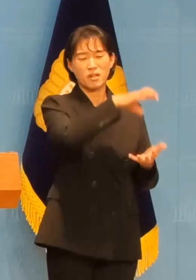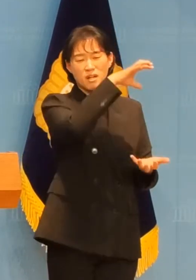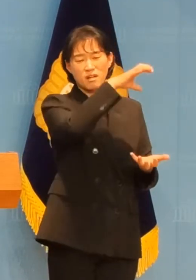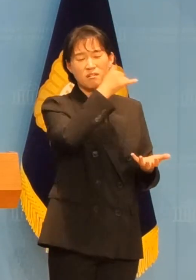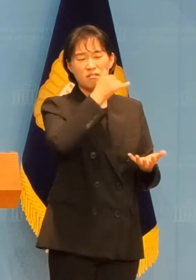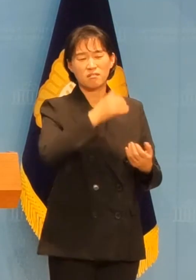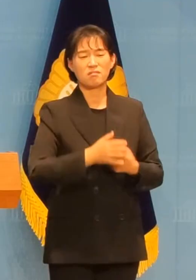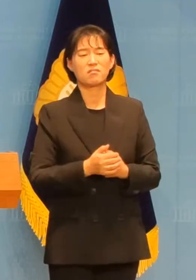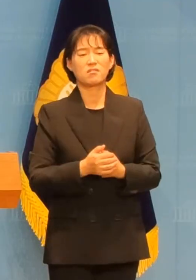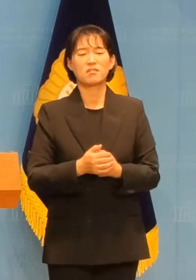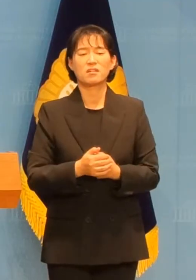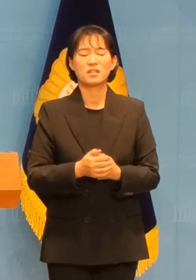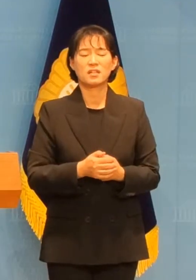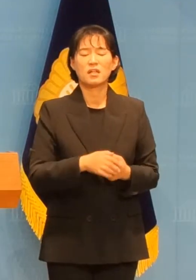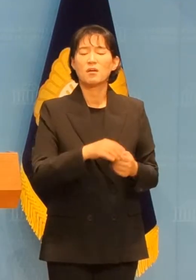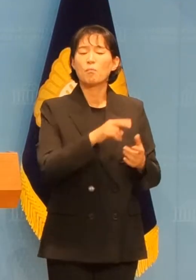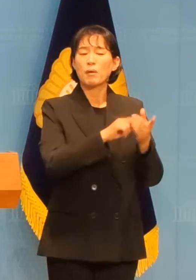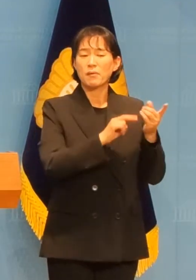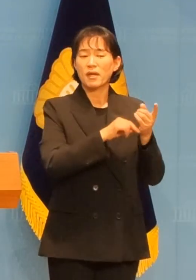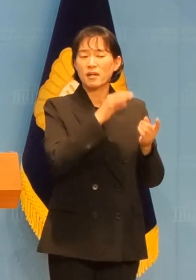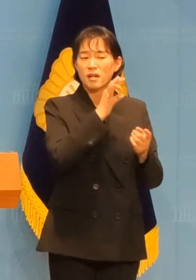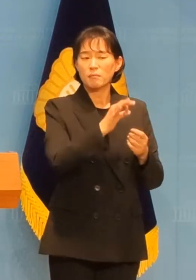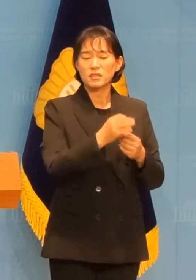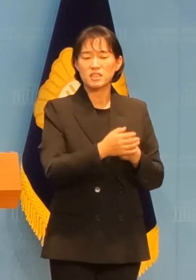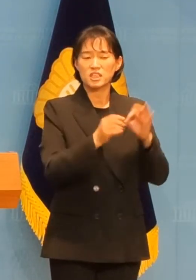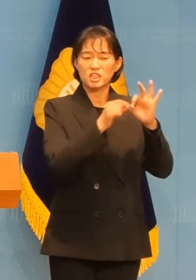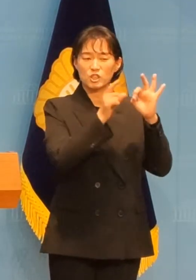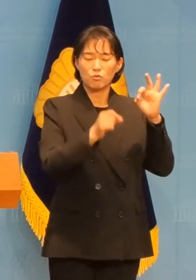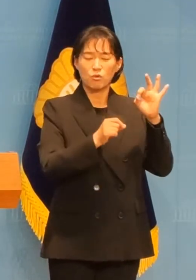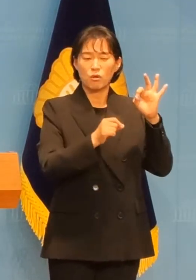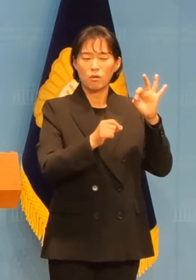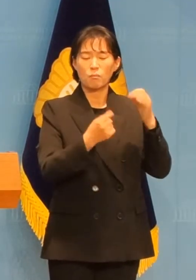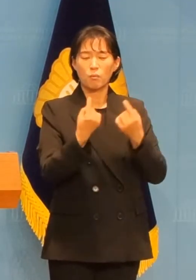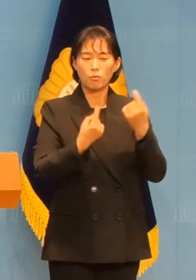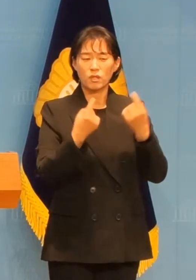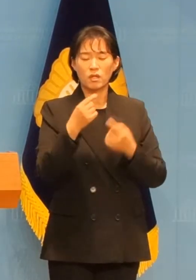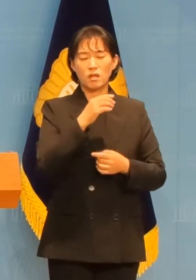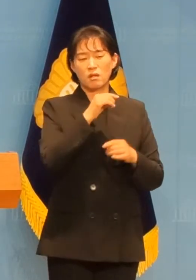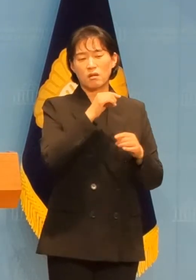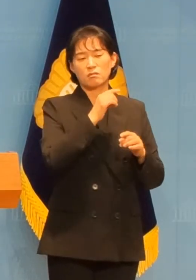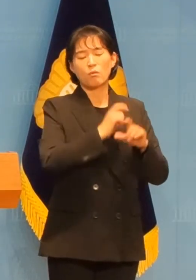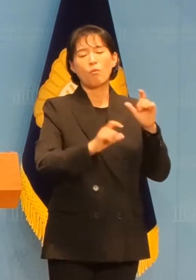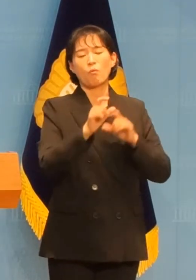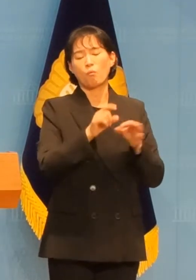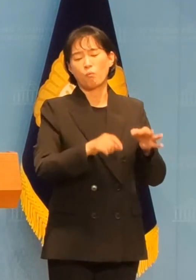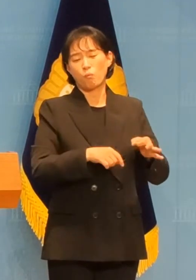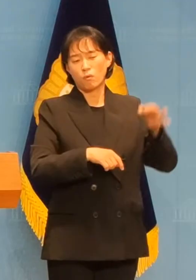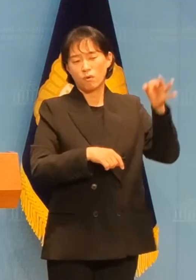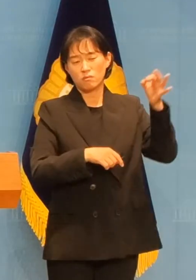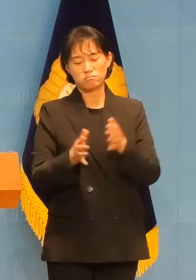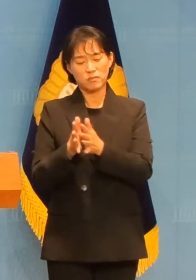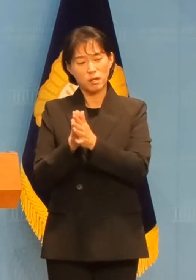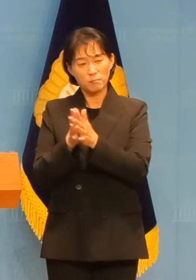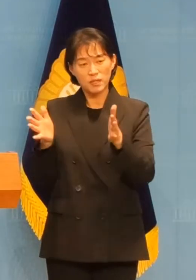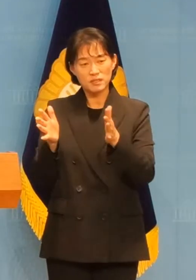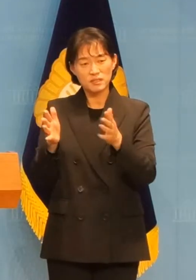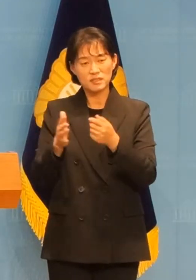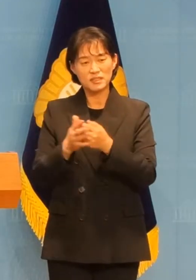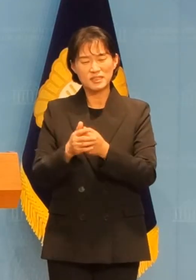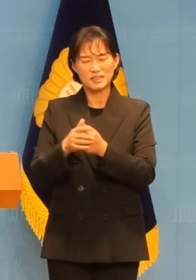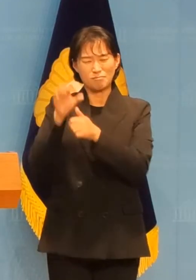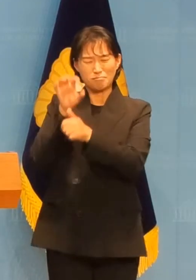서울 오피스텔 매매 가격은 10월 대비 0.38% 올랐습니다. 아파트는 3중